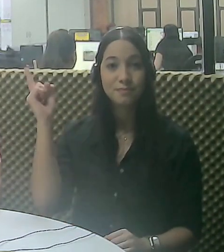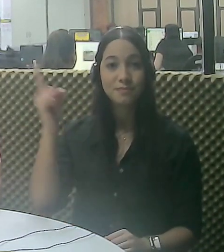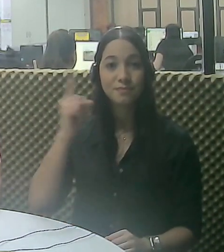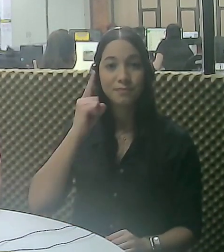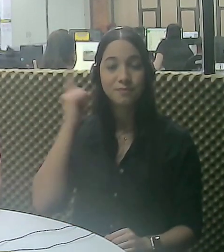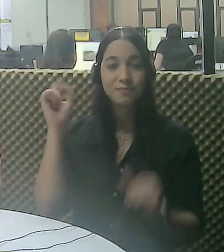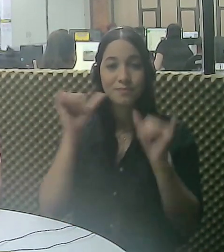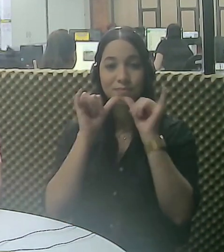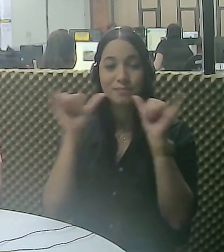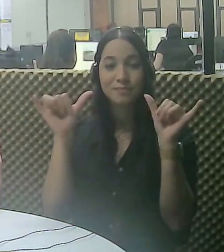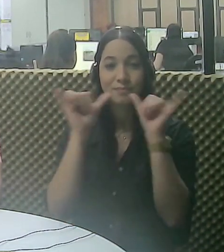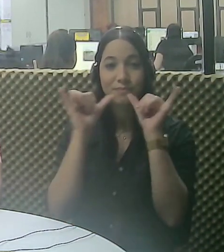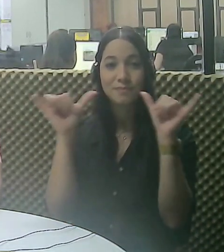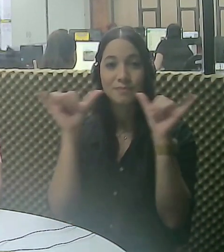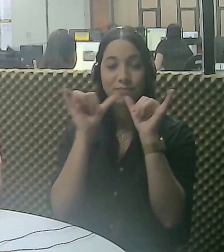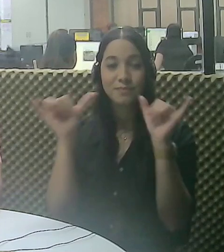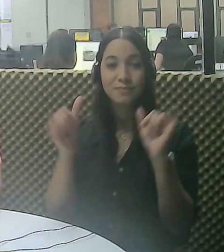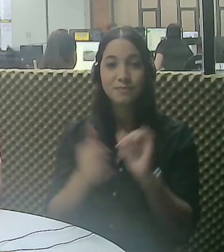Giro de